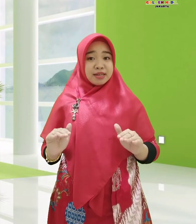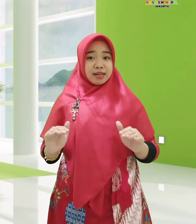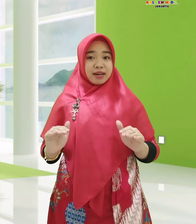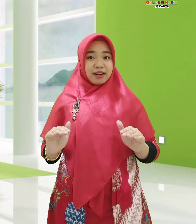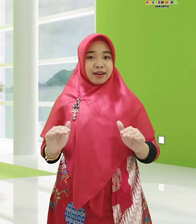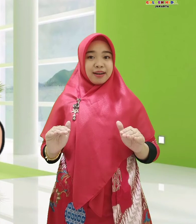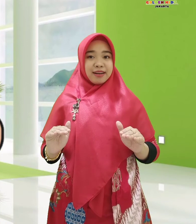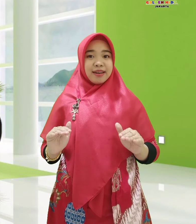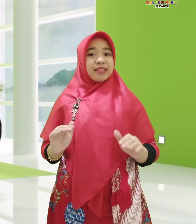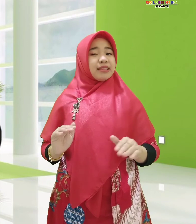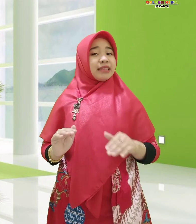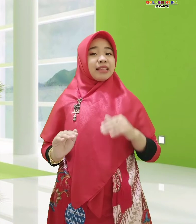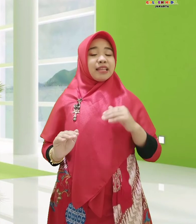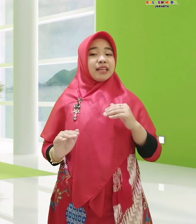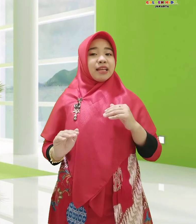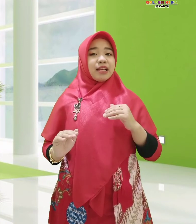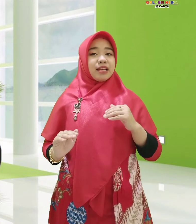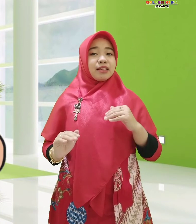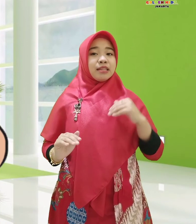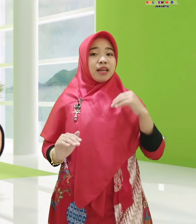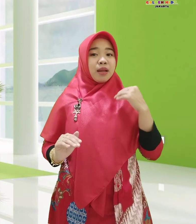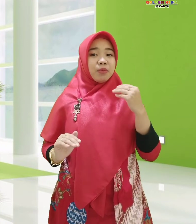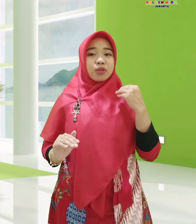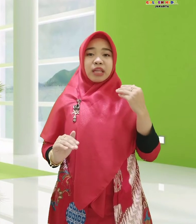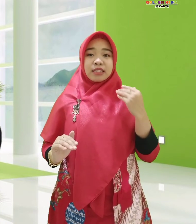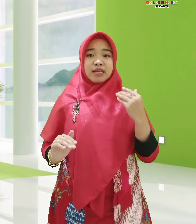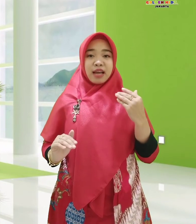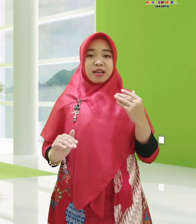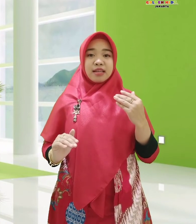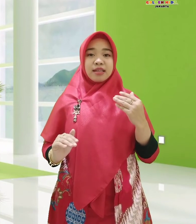minder, dan di dalam otaknya